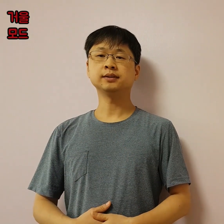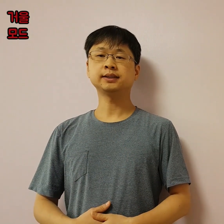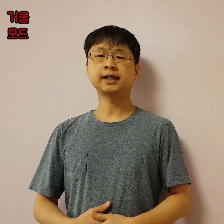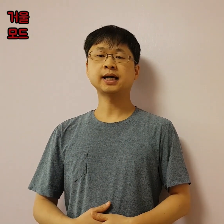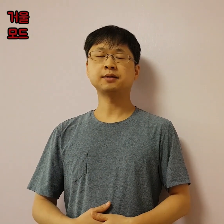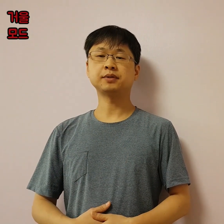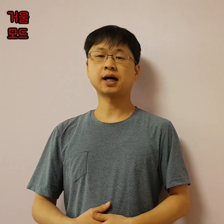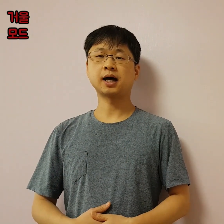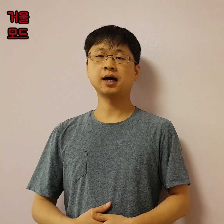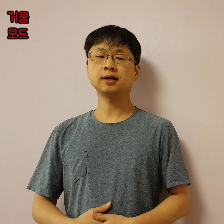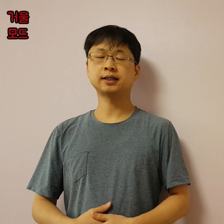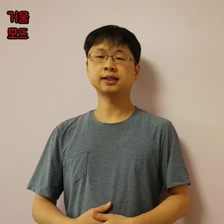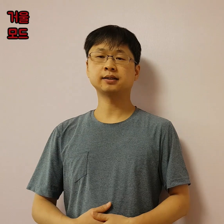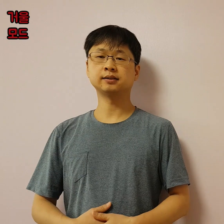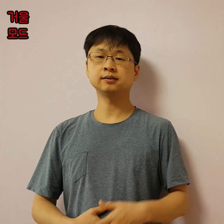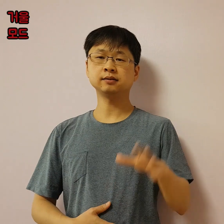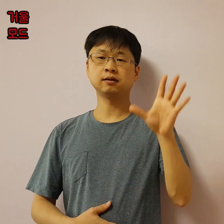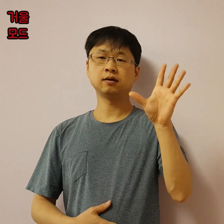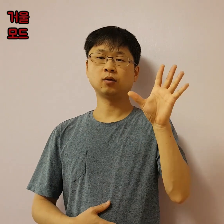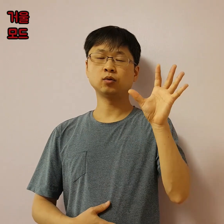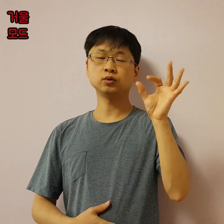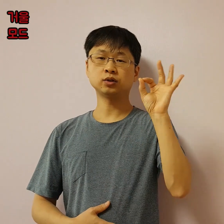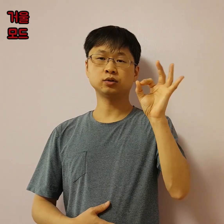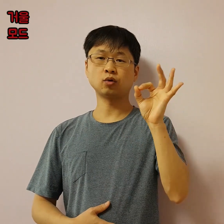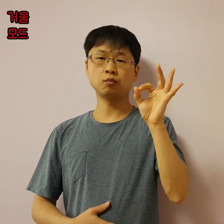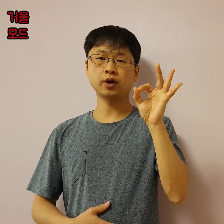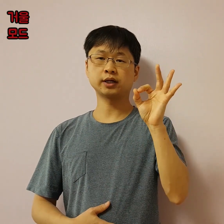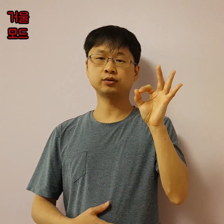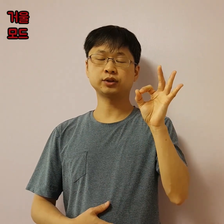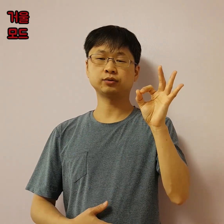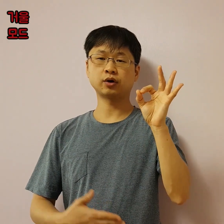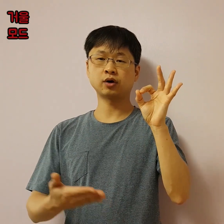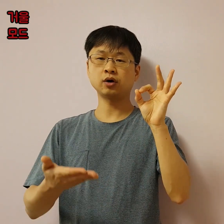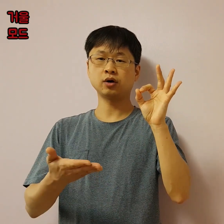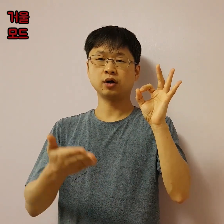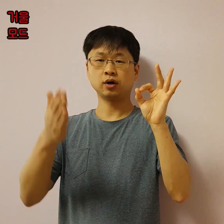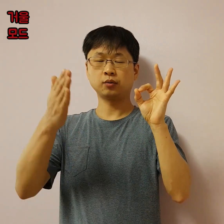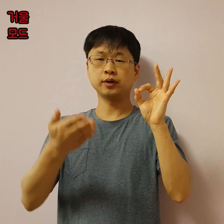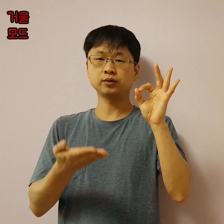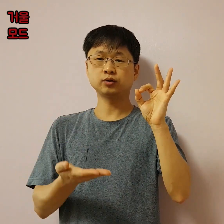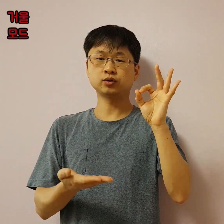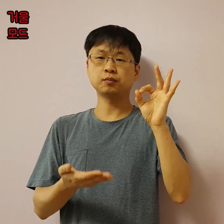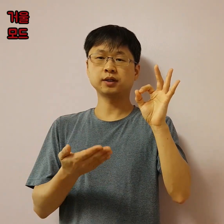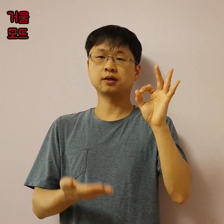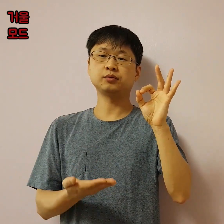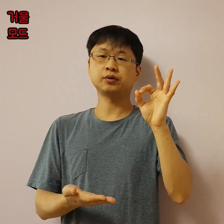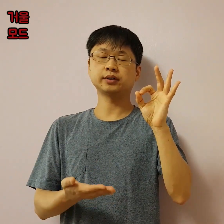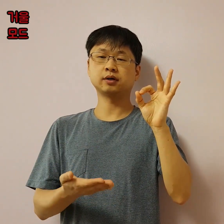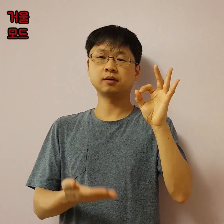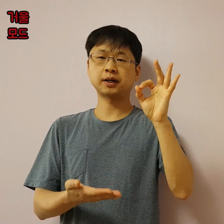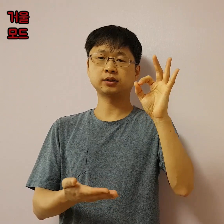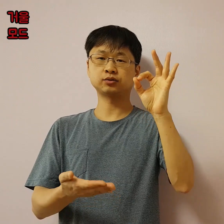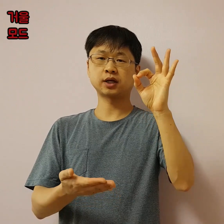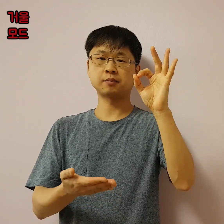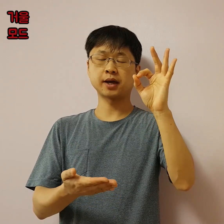다음은 재산입니다. 재산은 오른손은 돈 모양 해주시고요. 왼손은 손바닥을 위로 해서 받쳐준